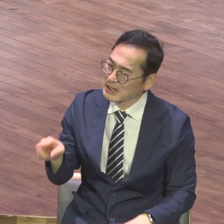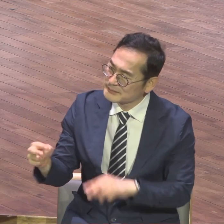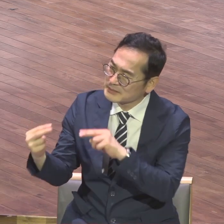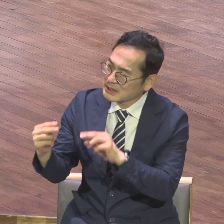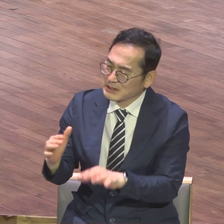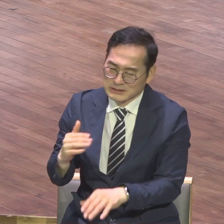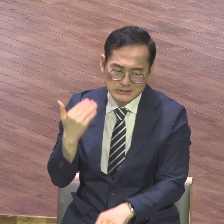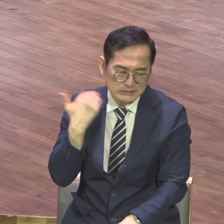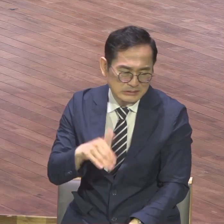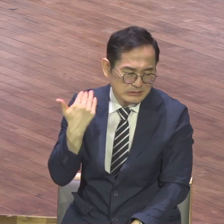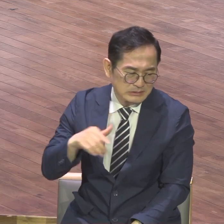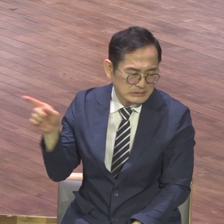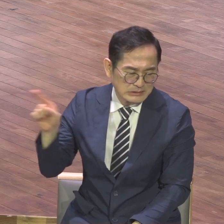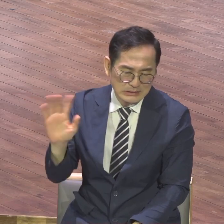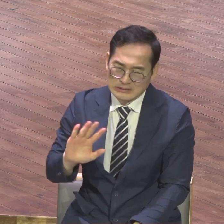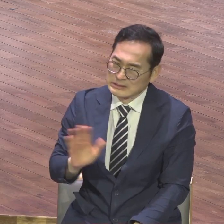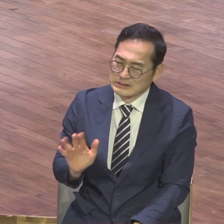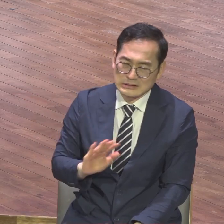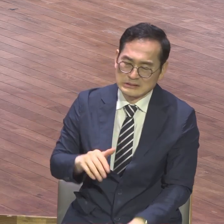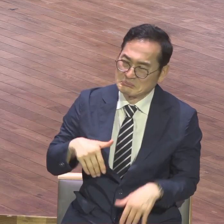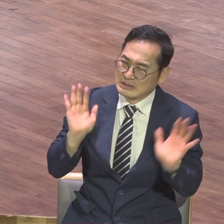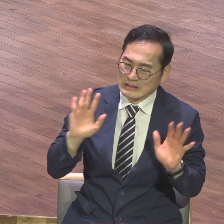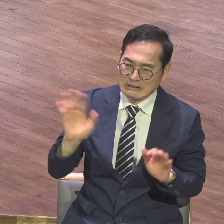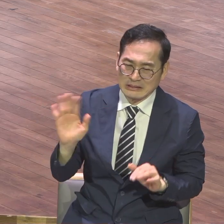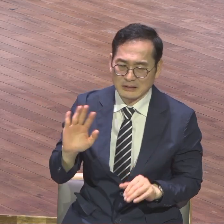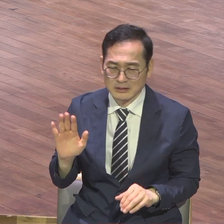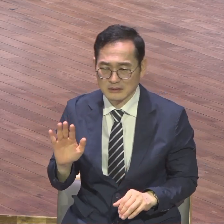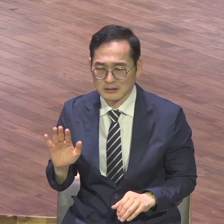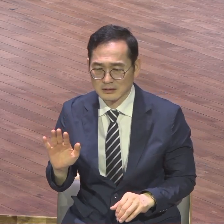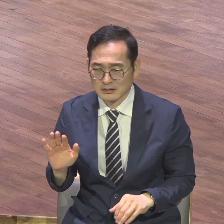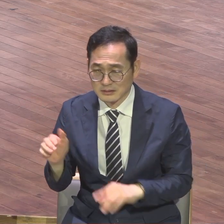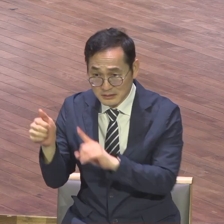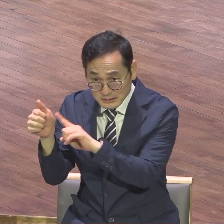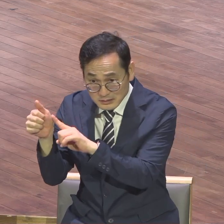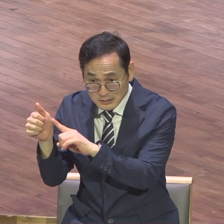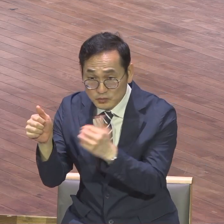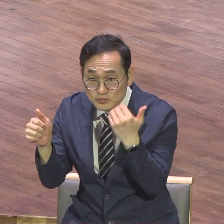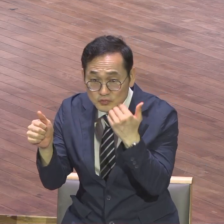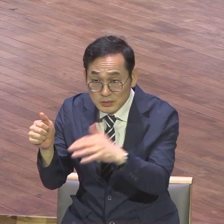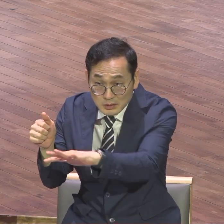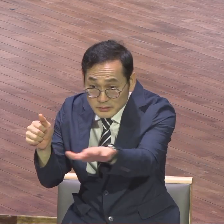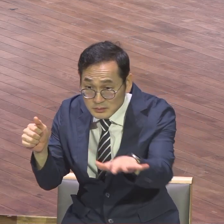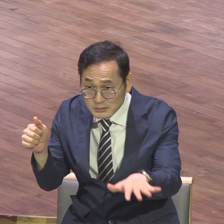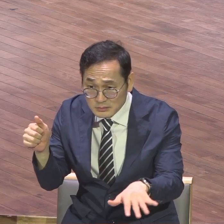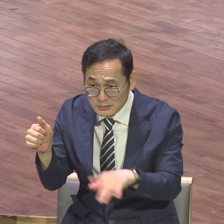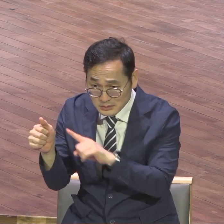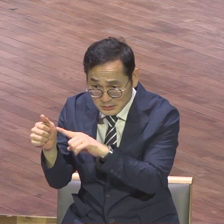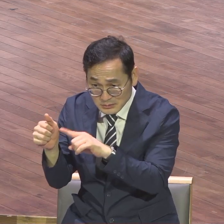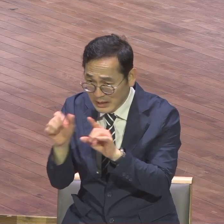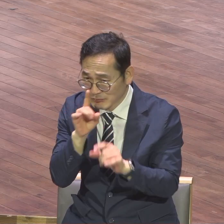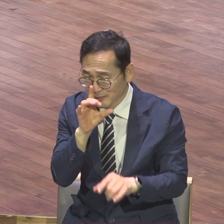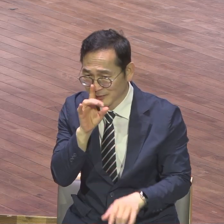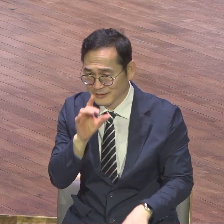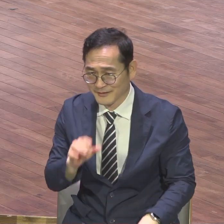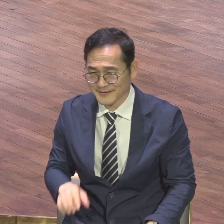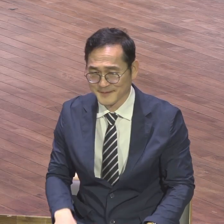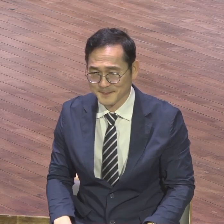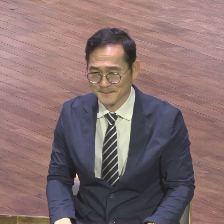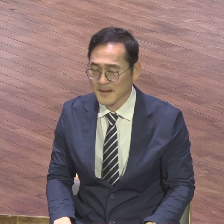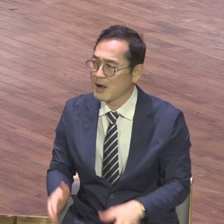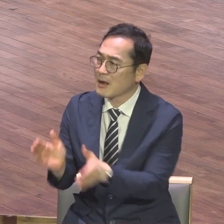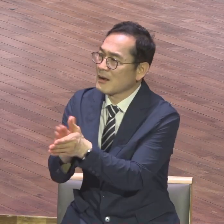아멘. 너무 그렇게 모든 사람. 말씀이 충만한 사람. 그래서 모두를 살리는